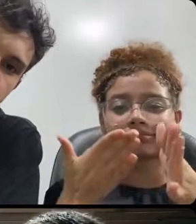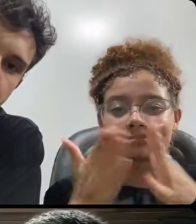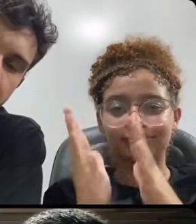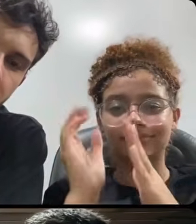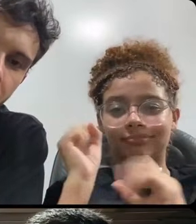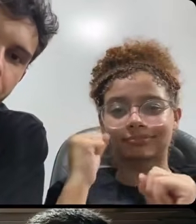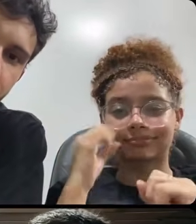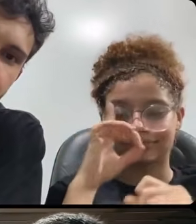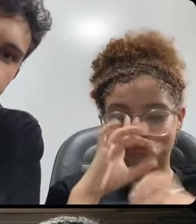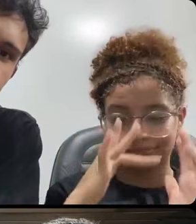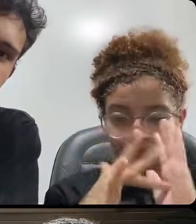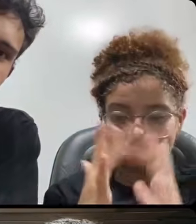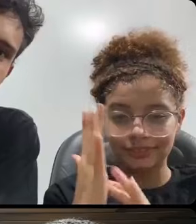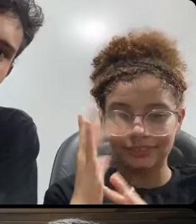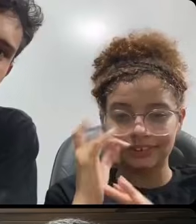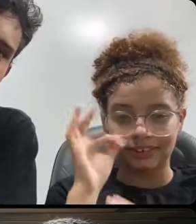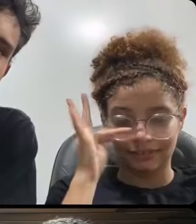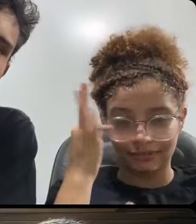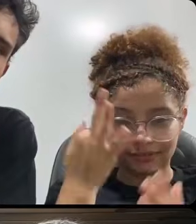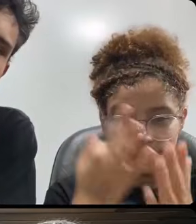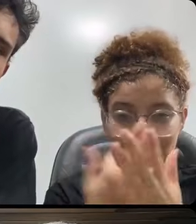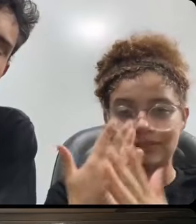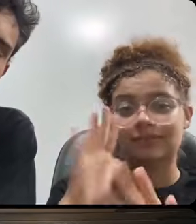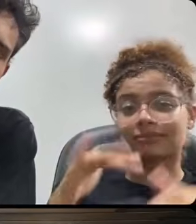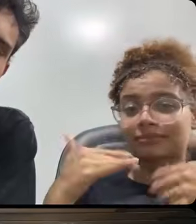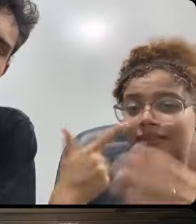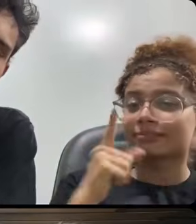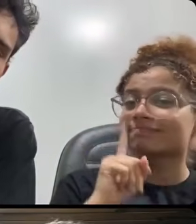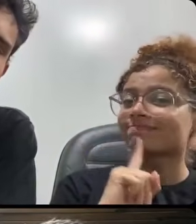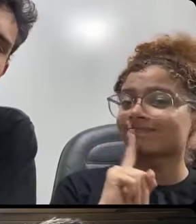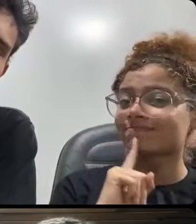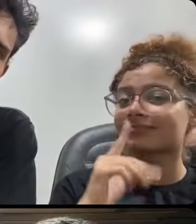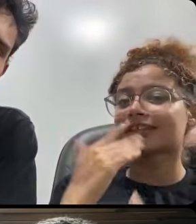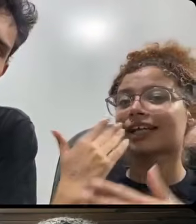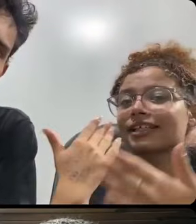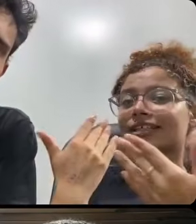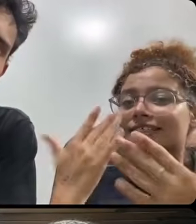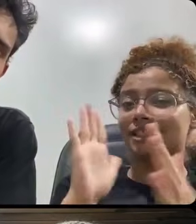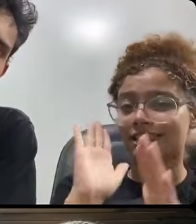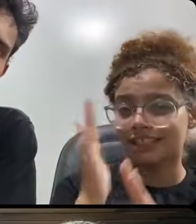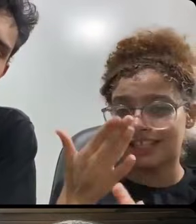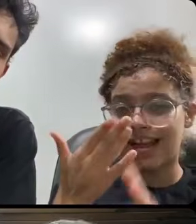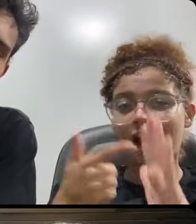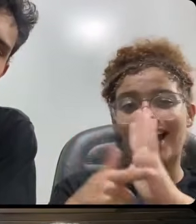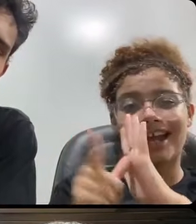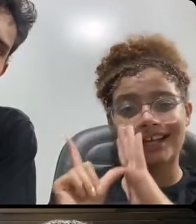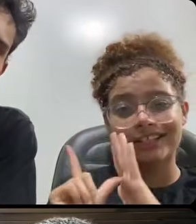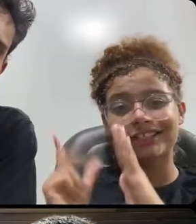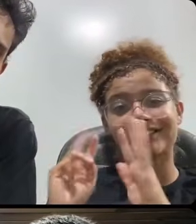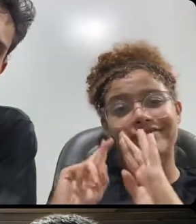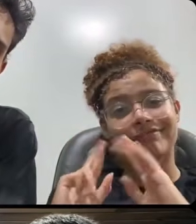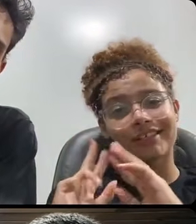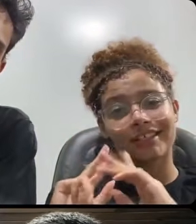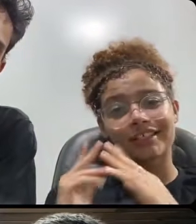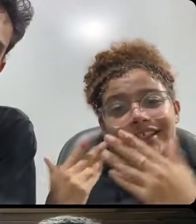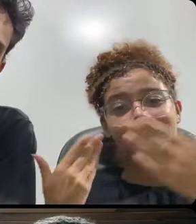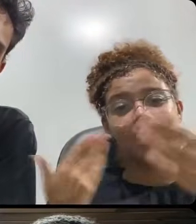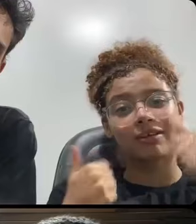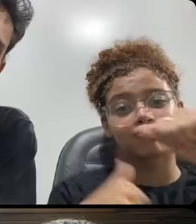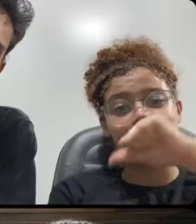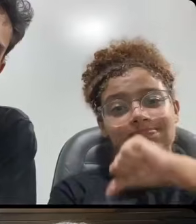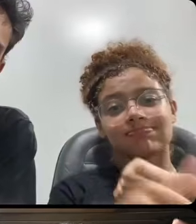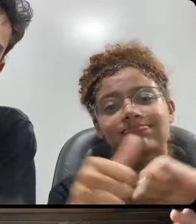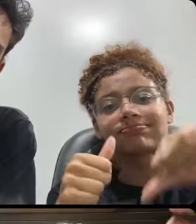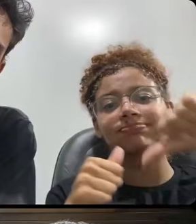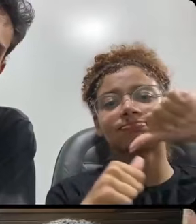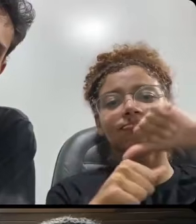Deus é fiel para a nossa vida. Então, Gustavo, né, já foi uma velha criatura, o Eduardo aqui já foi uma velha criatura, mas hoje nós somos pessoas